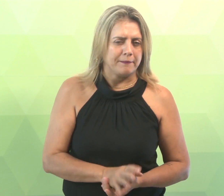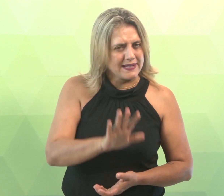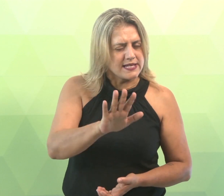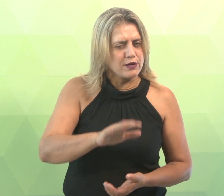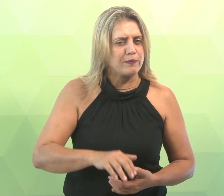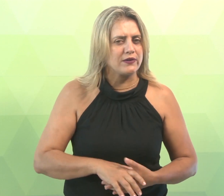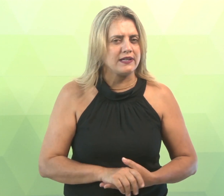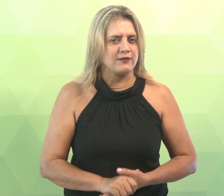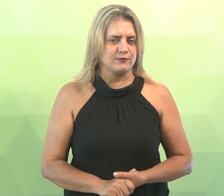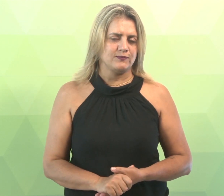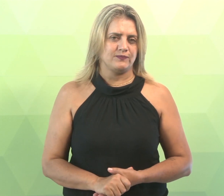Pensa aí um pouquinho.